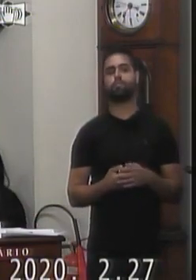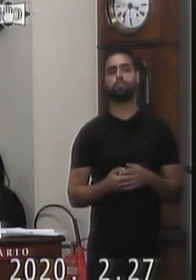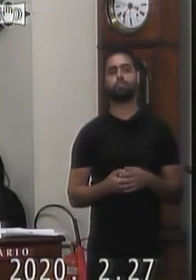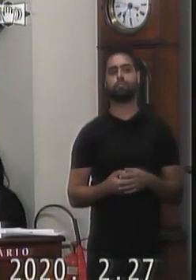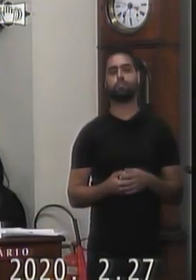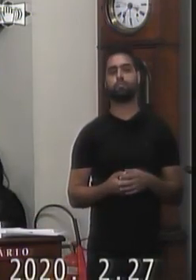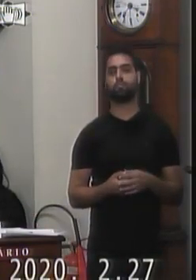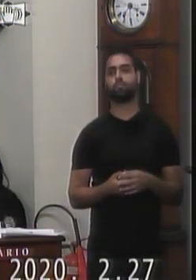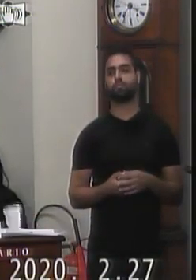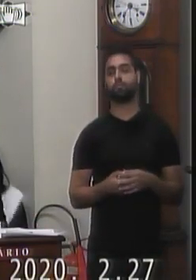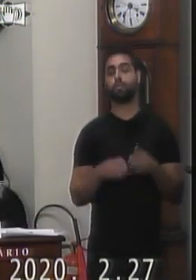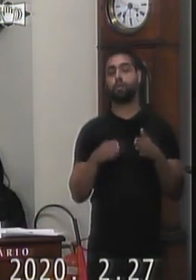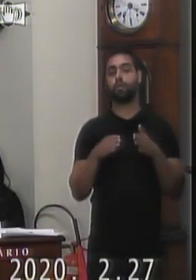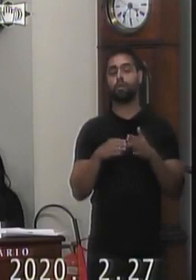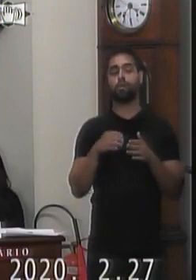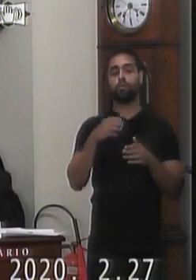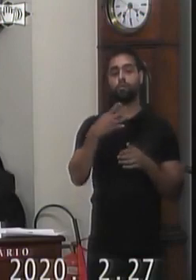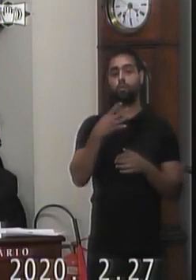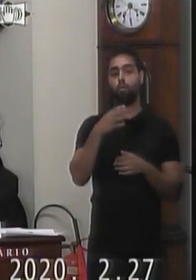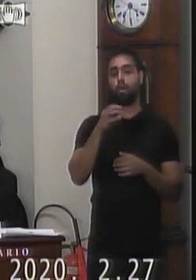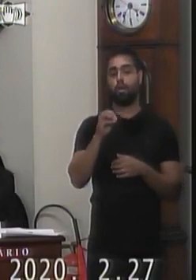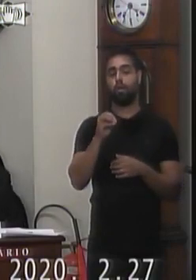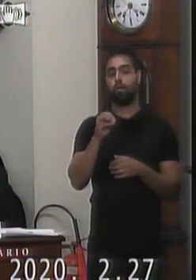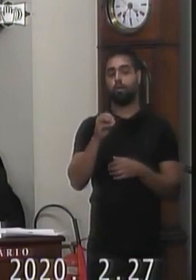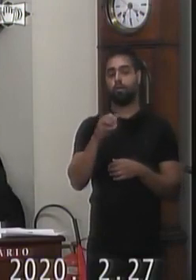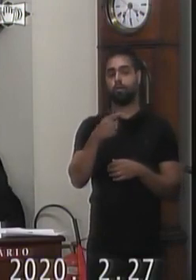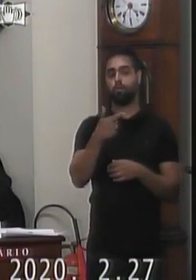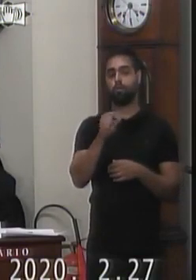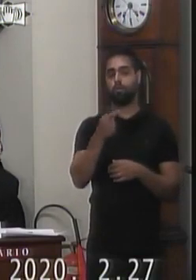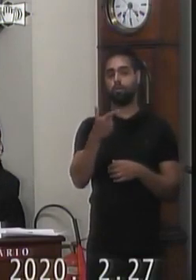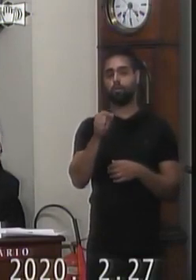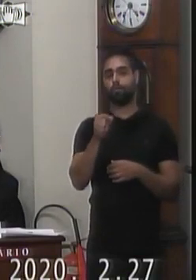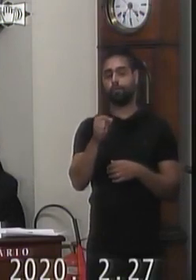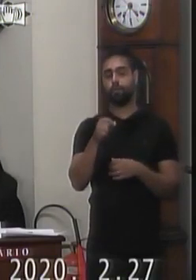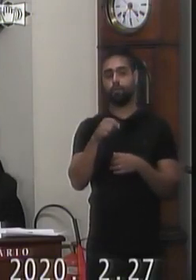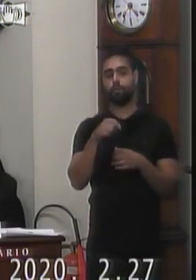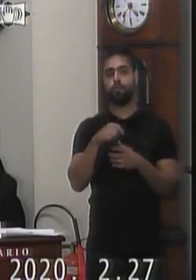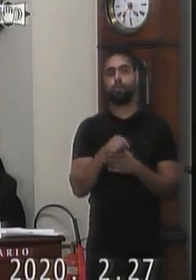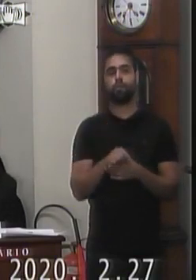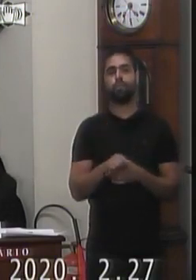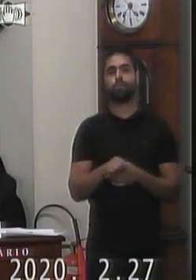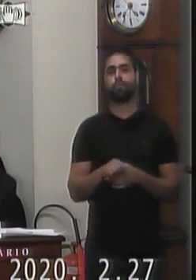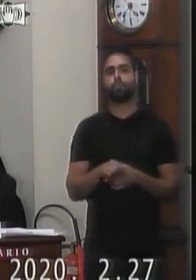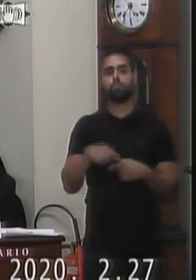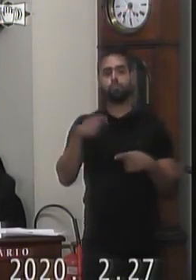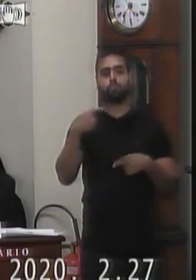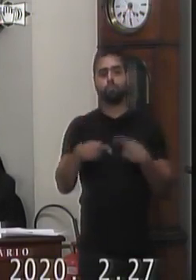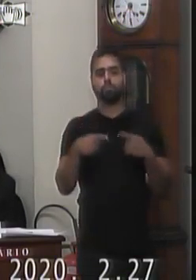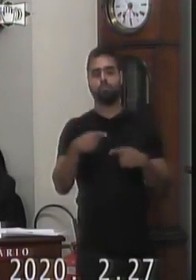Requerimento 40 de 2020, da vereadora Michele Vieira Cabral da Silva, se